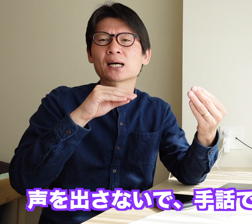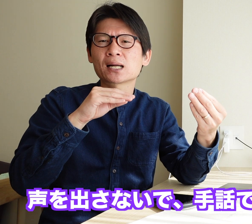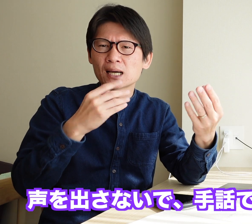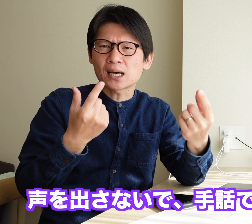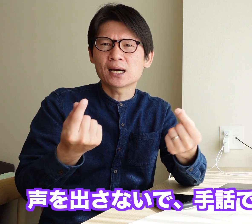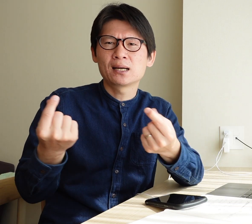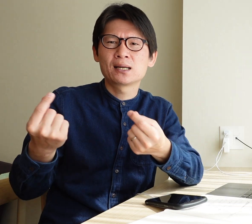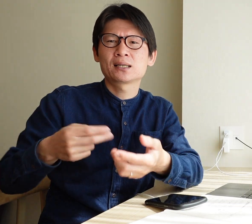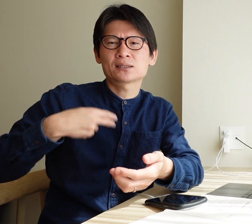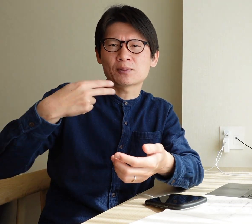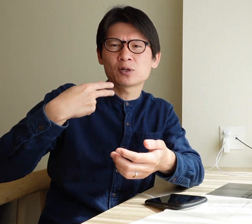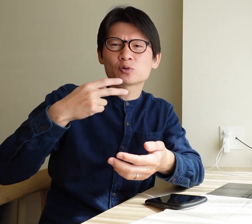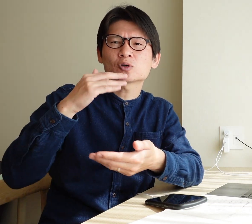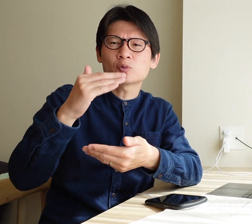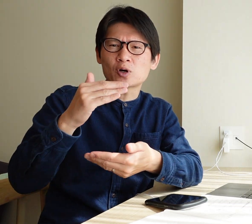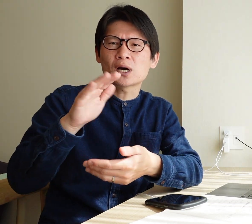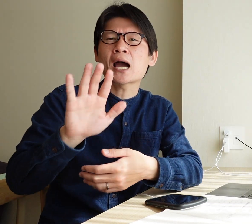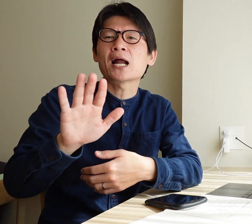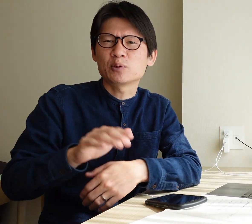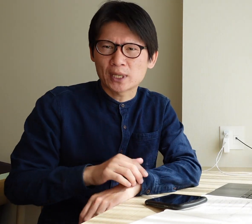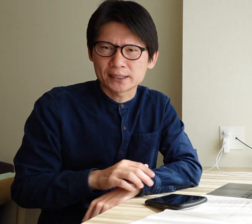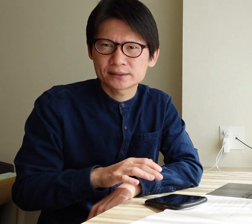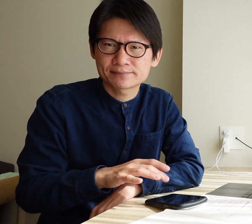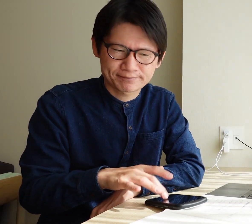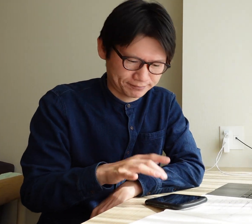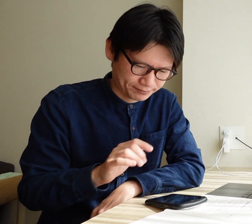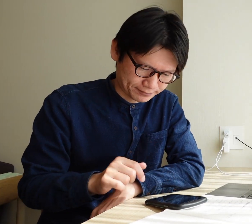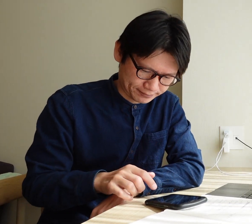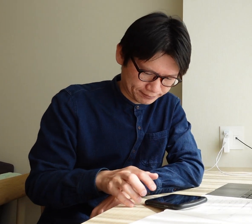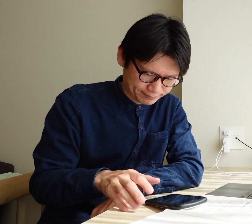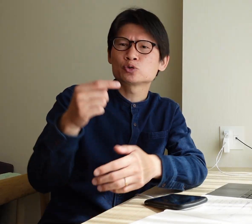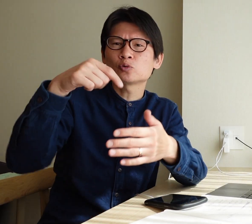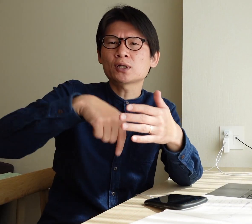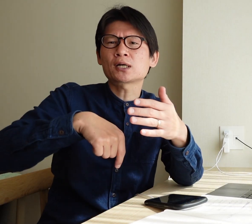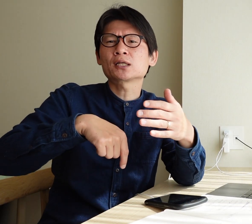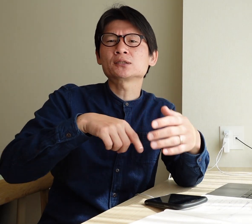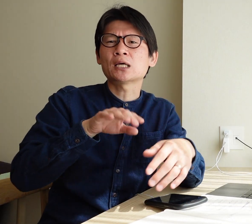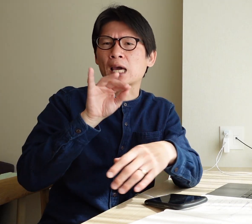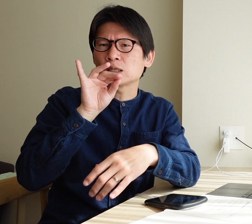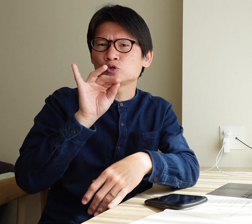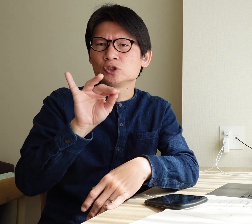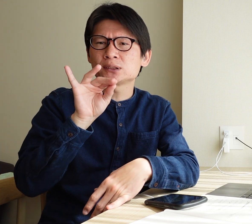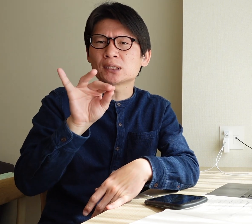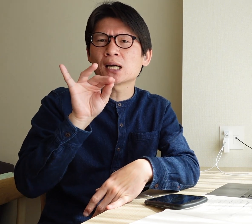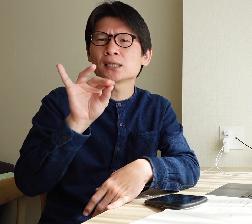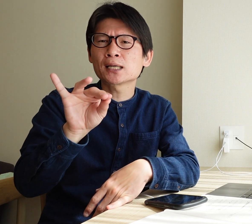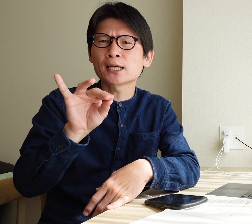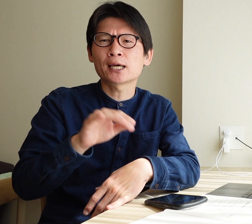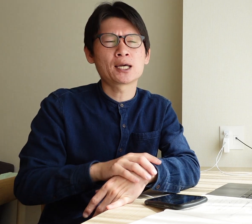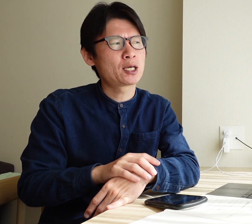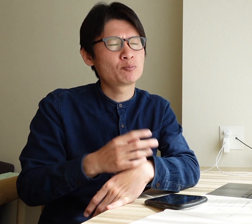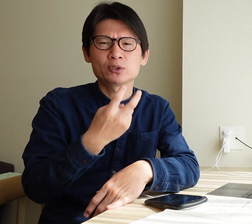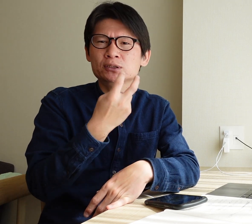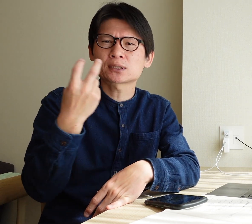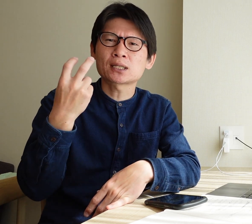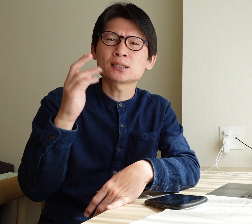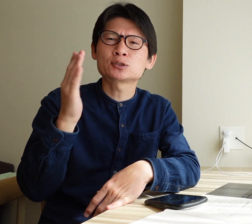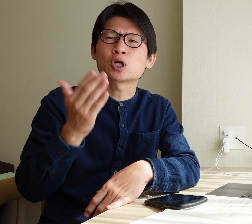ら食べることもあります。その中でですね、ツイッターで見つけたんですけども